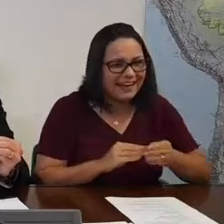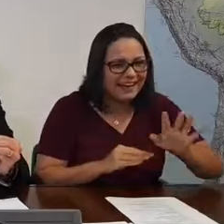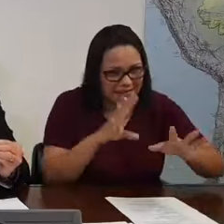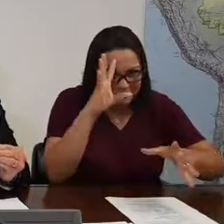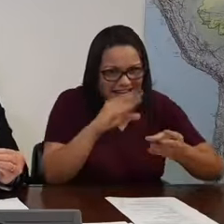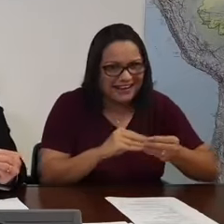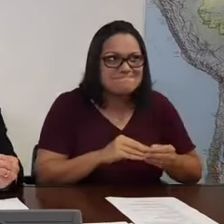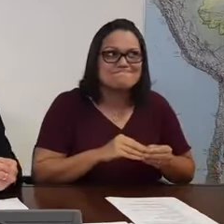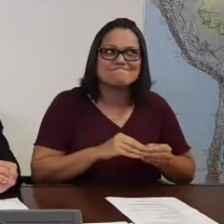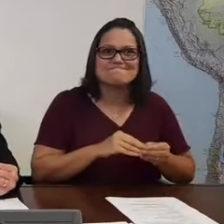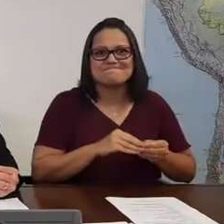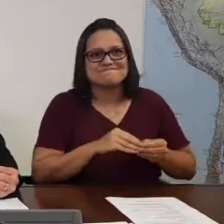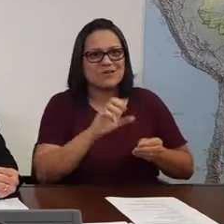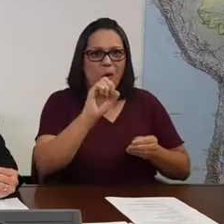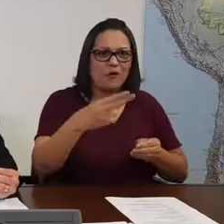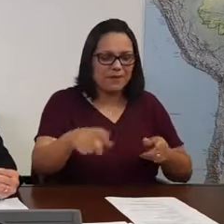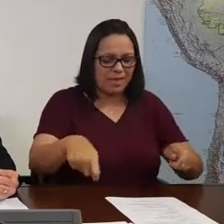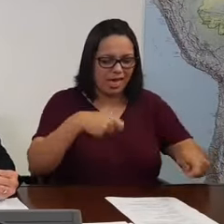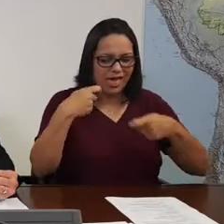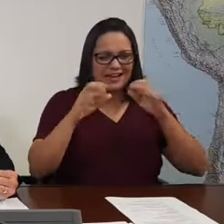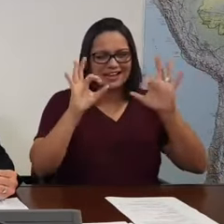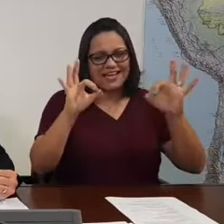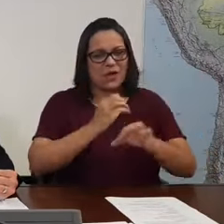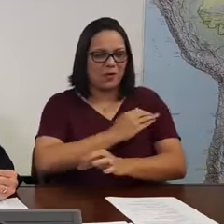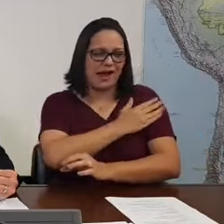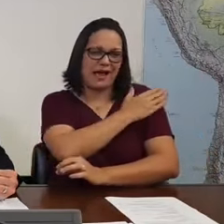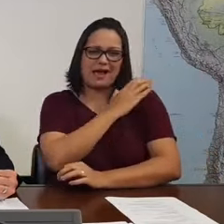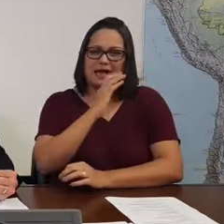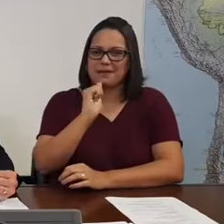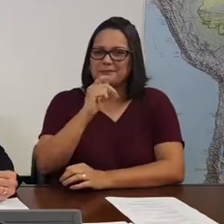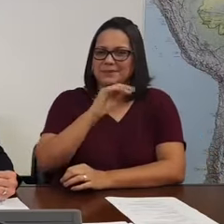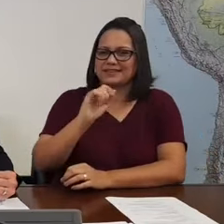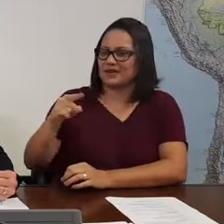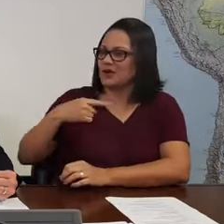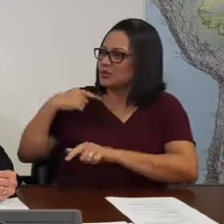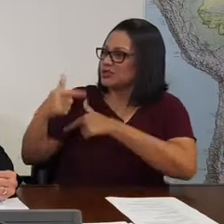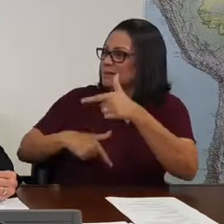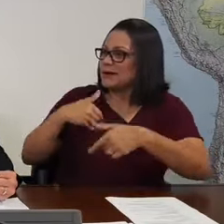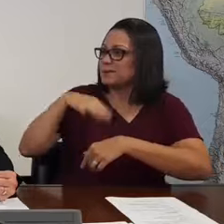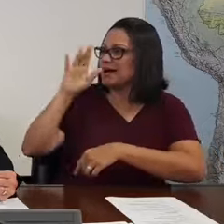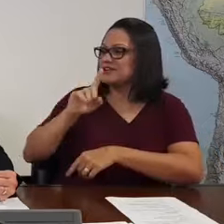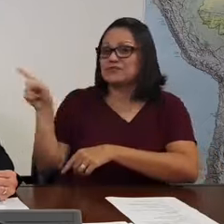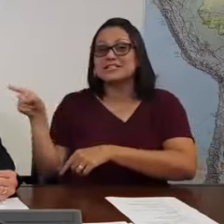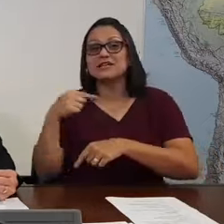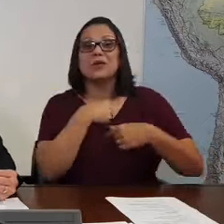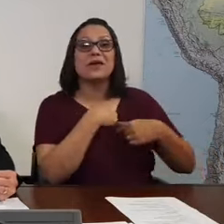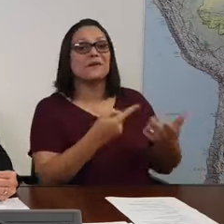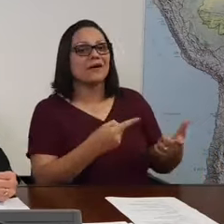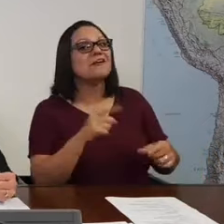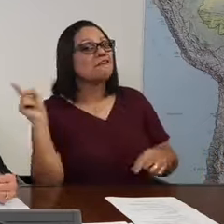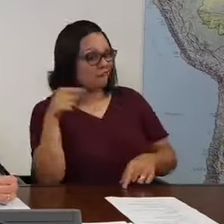bem que... Major, eu sou capitão, Major. Quem está mais nativo? Eu ou você? O senhor, presidente. É isso aí.